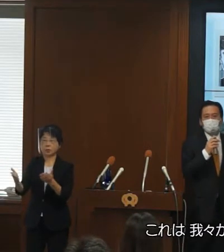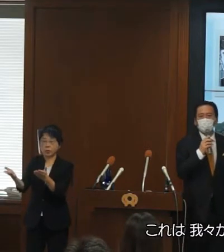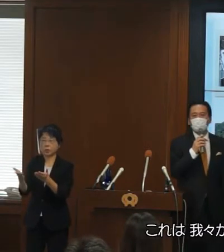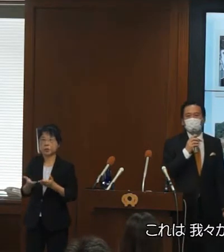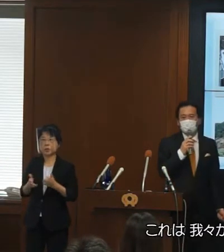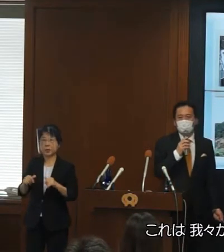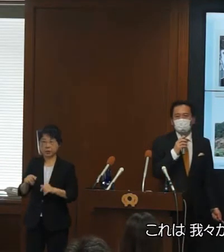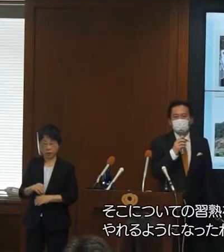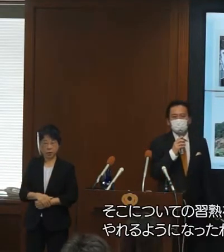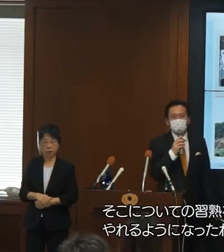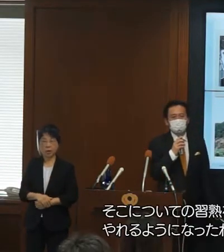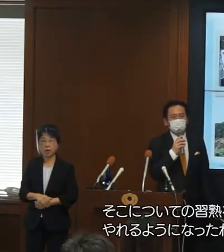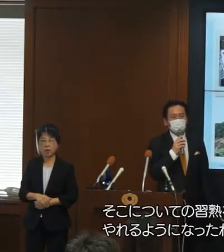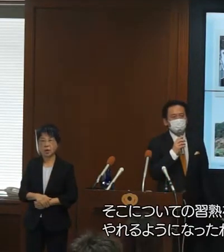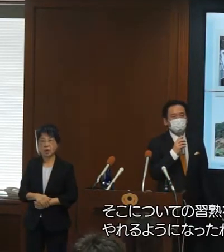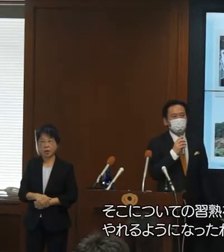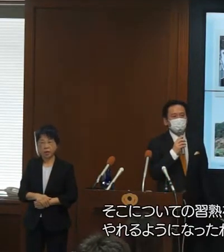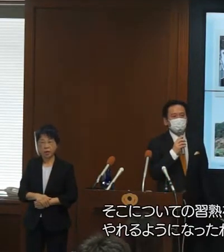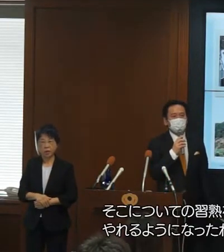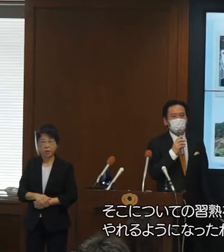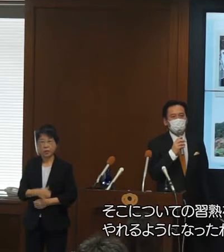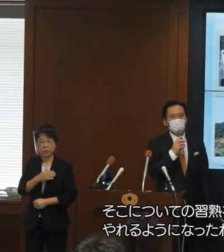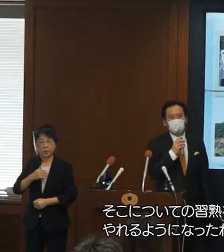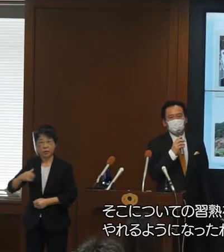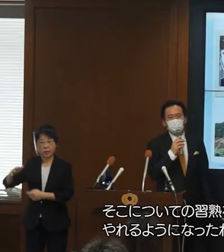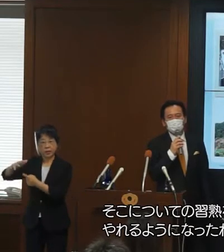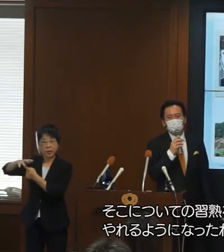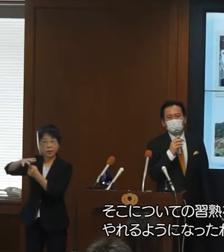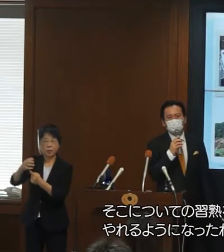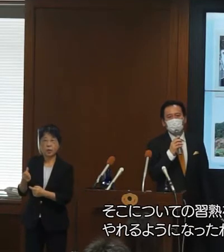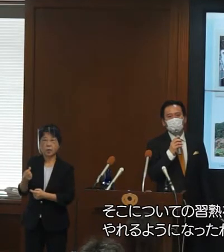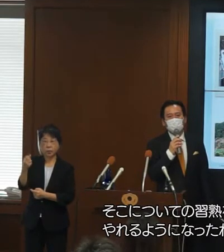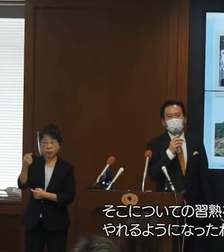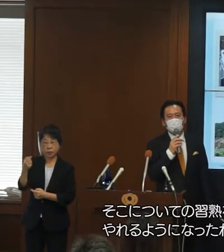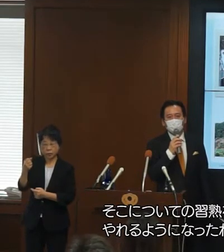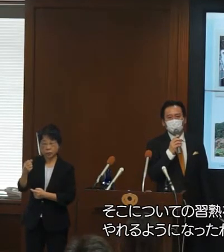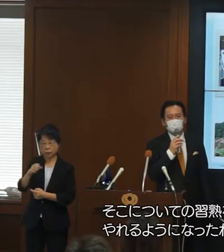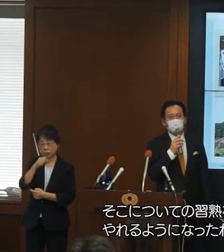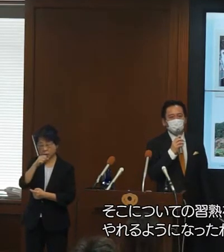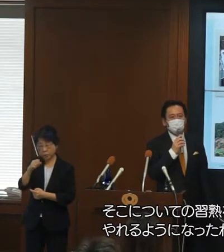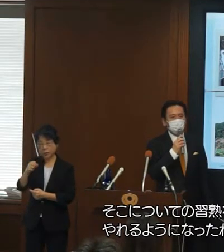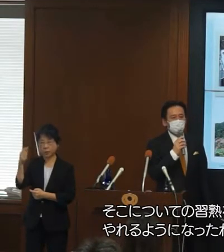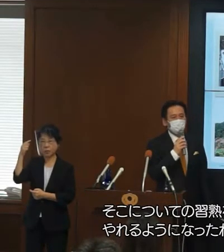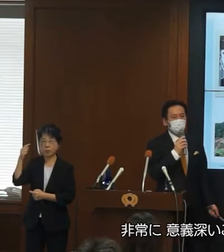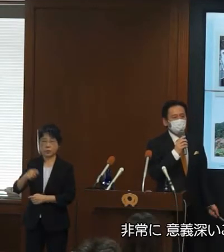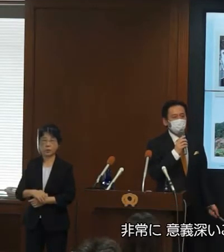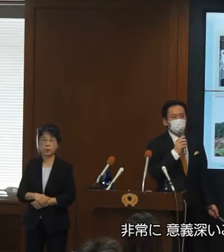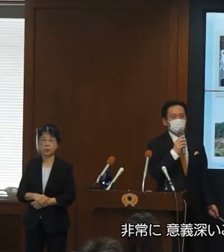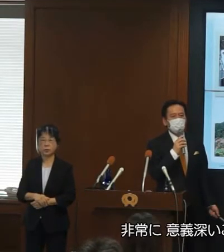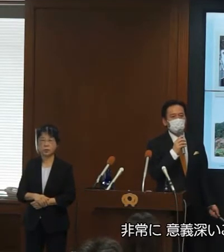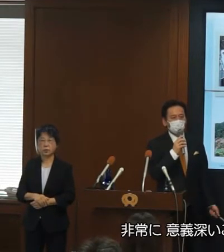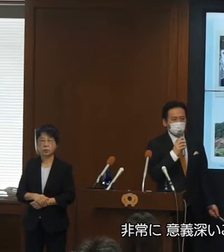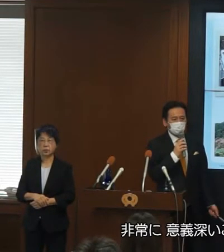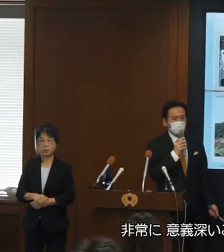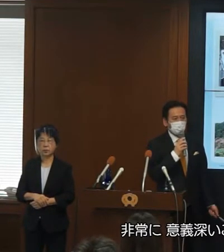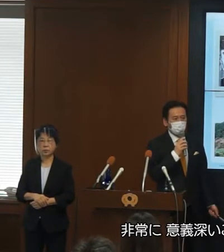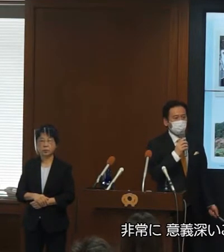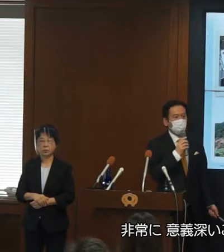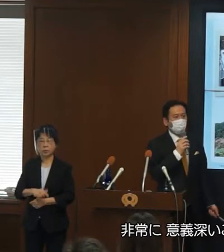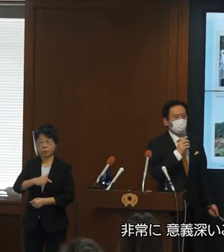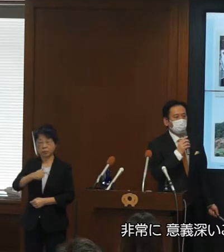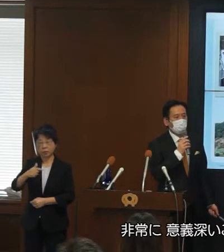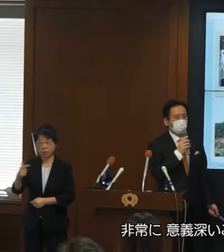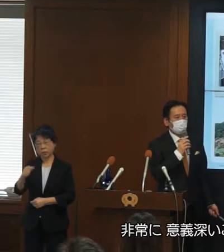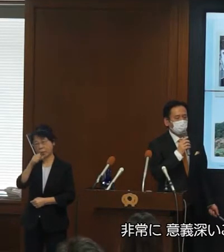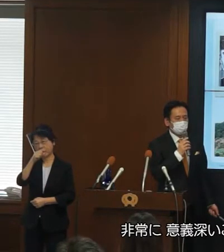は我々がヘリを持っててそこについての習熟をしているということと並行してやれるようになったわけでありまして、非常に意義深いことだという